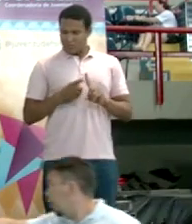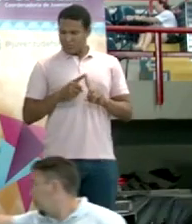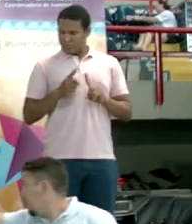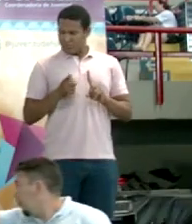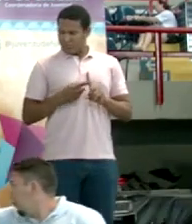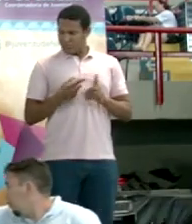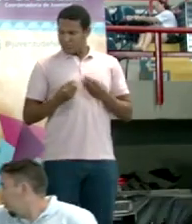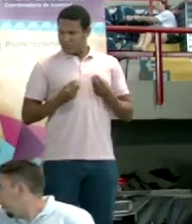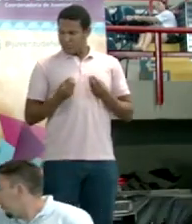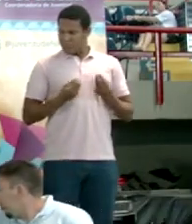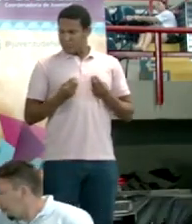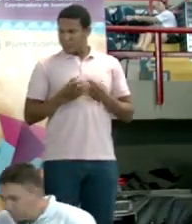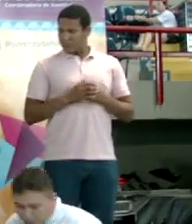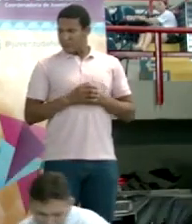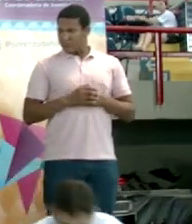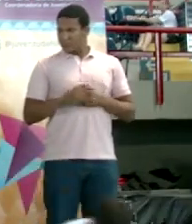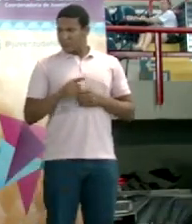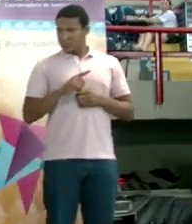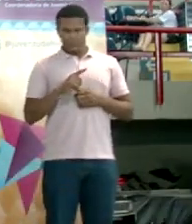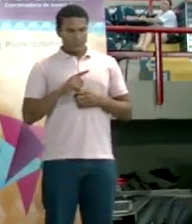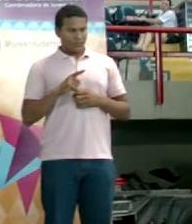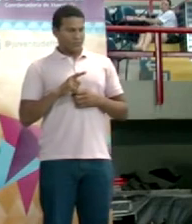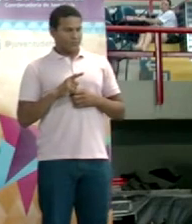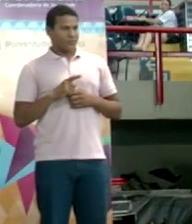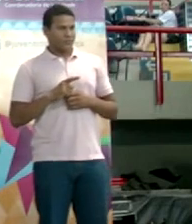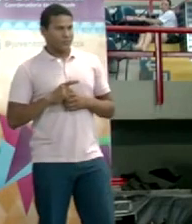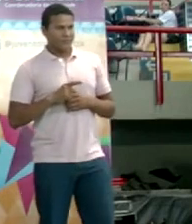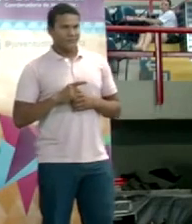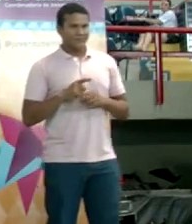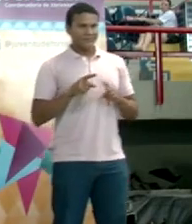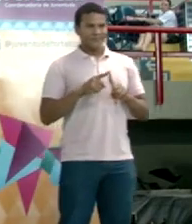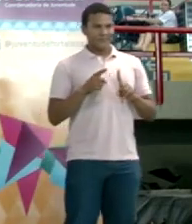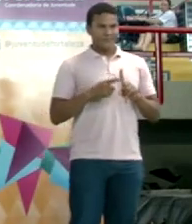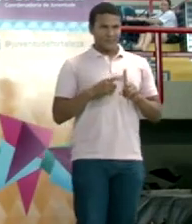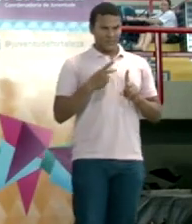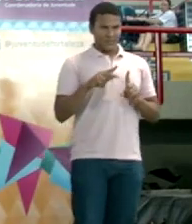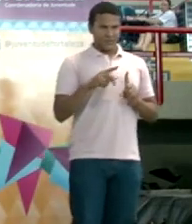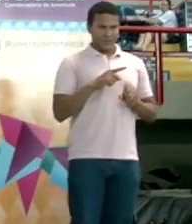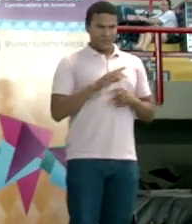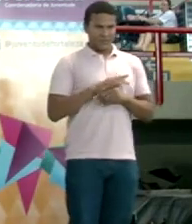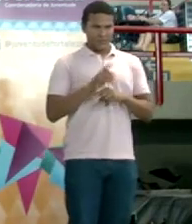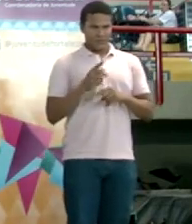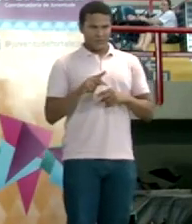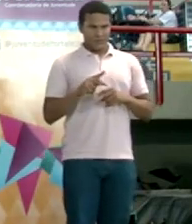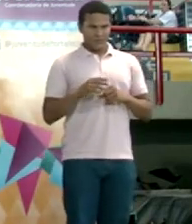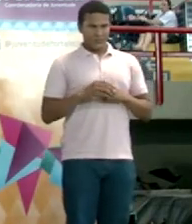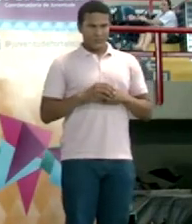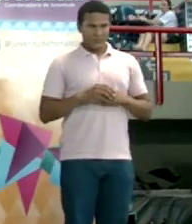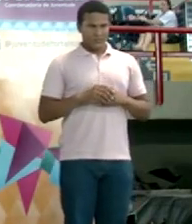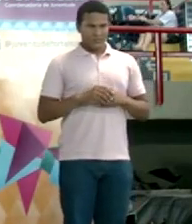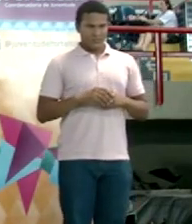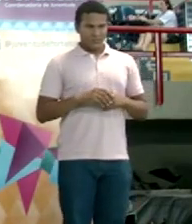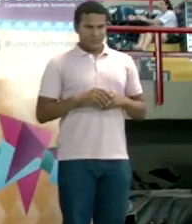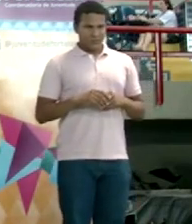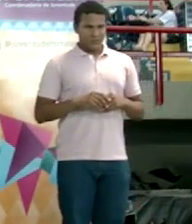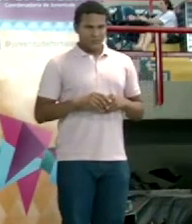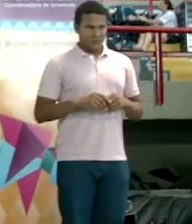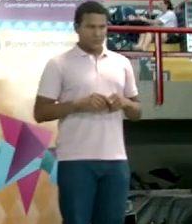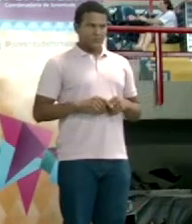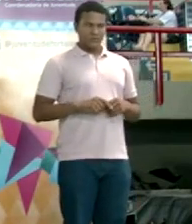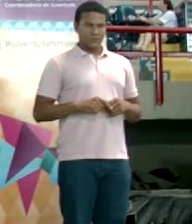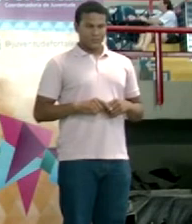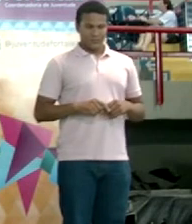Olha, pode ser que ela venha engravidar porque ela está tendo uma puberdade precoce e está começando a ter